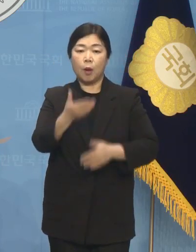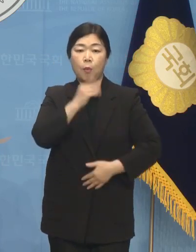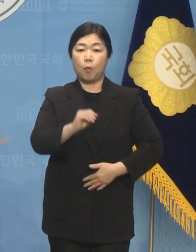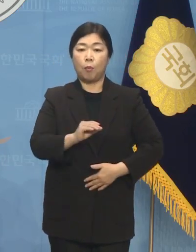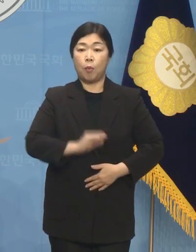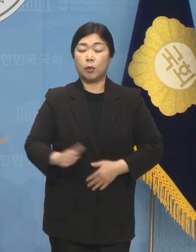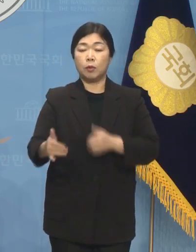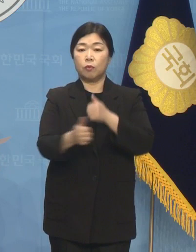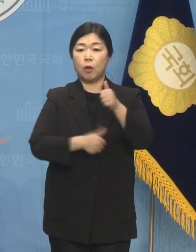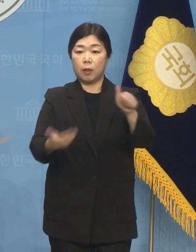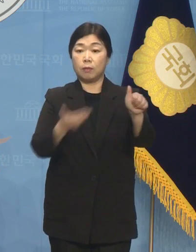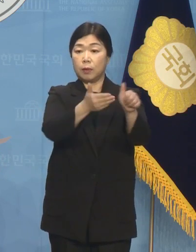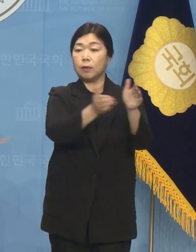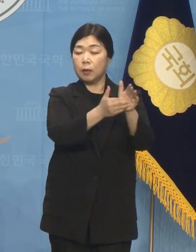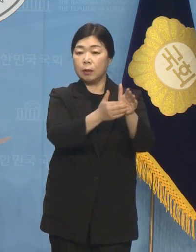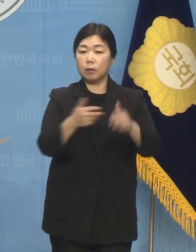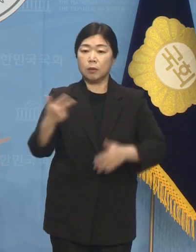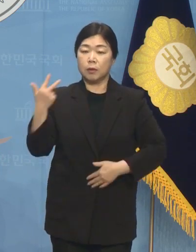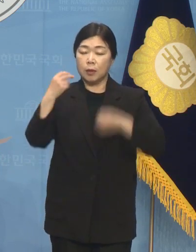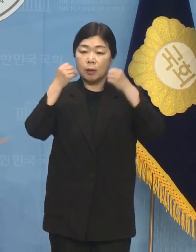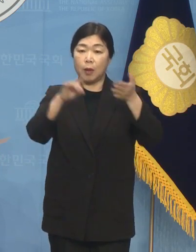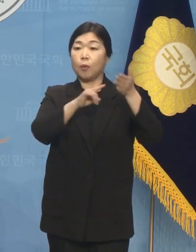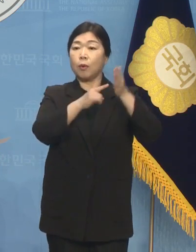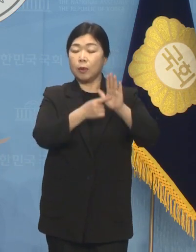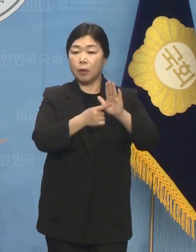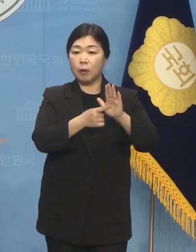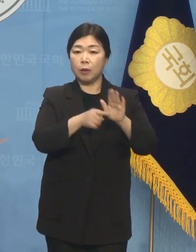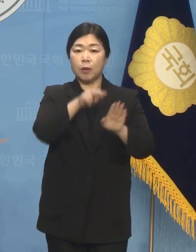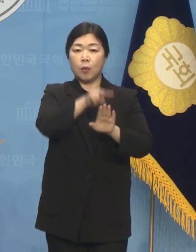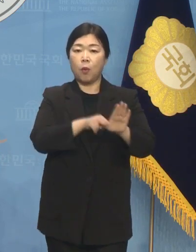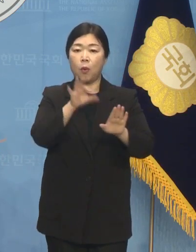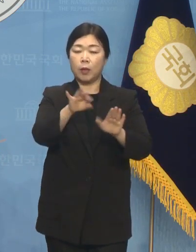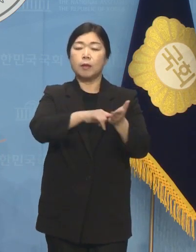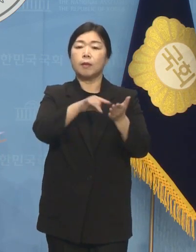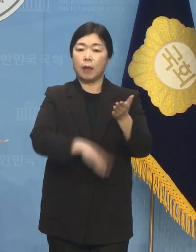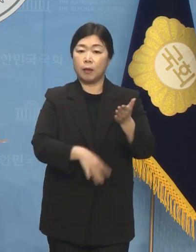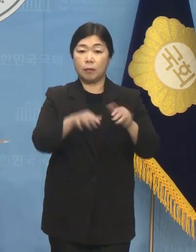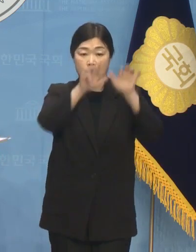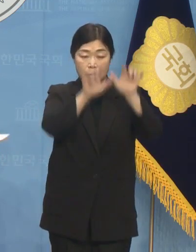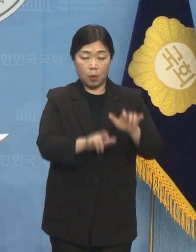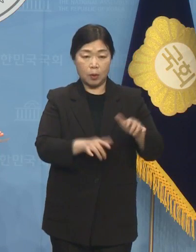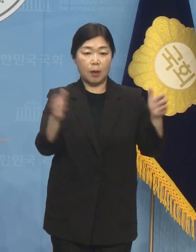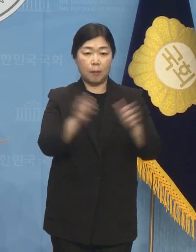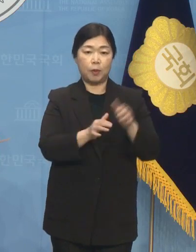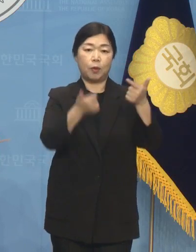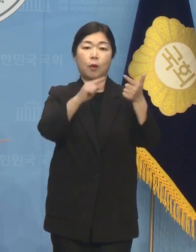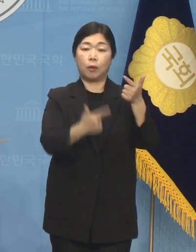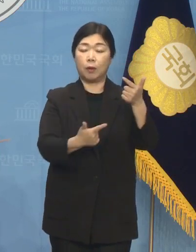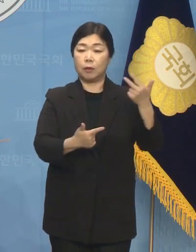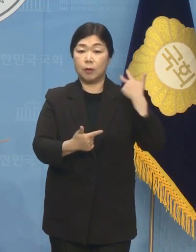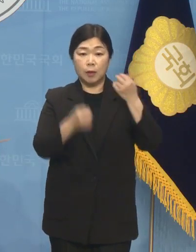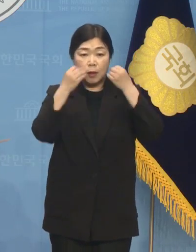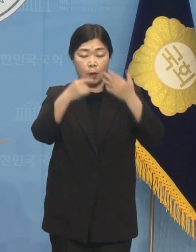회부되었습니다. 지난주 새로 공개된 청원은 코인 과세 유예 청원 등 총 6건으로 지난주